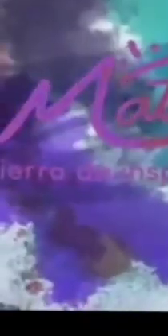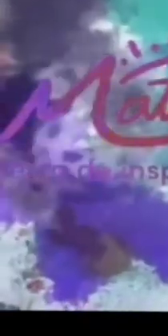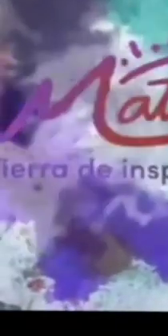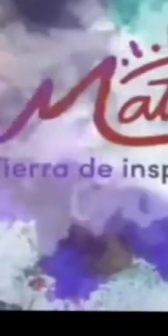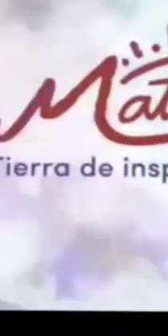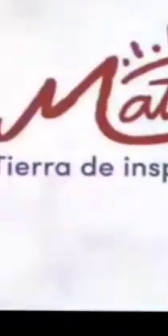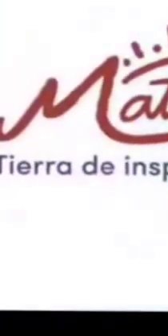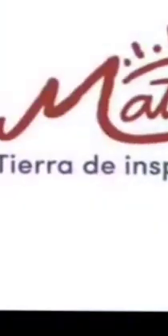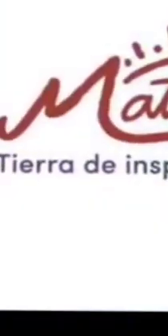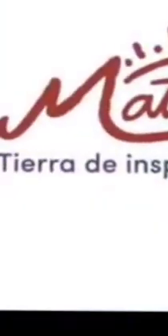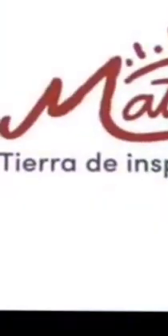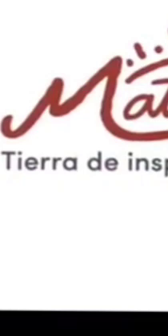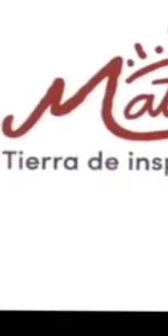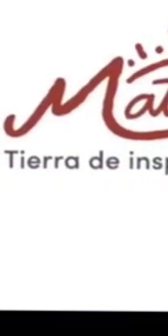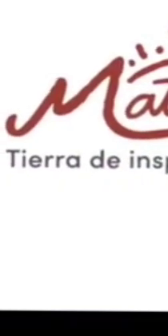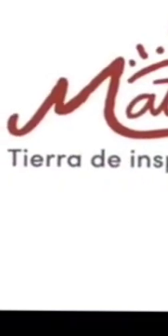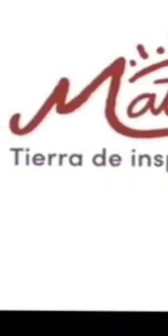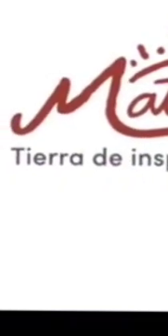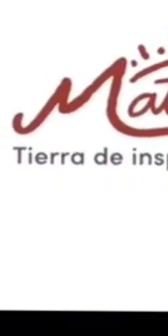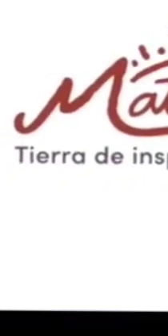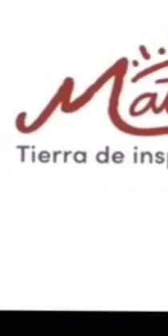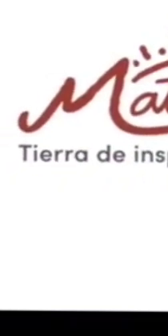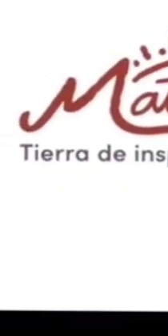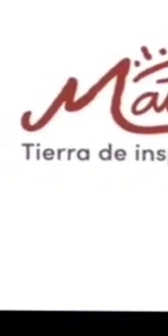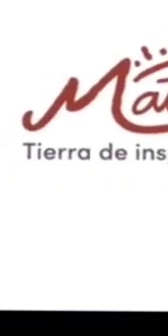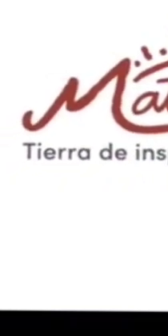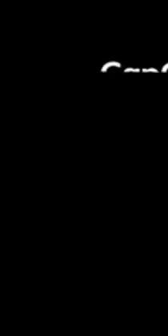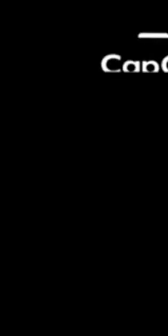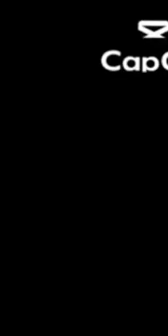matina tierra de inspiración